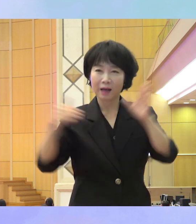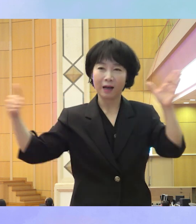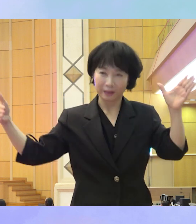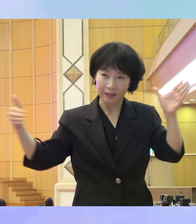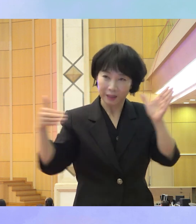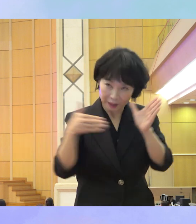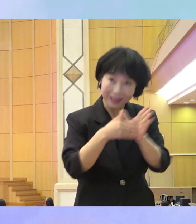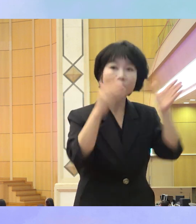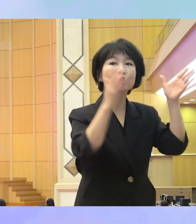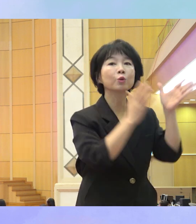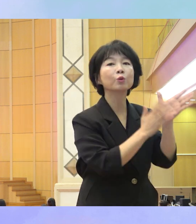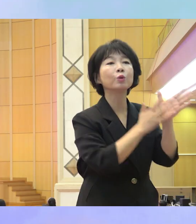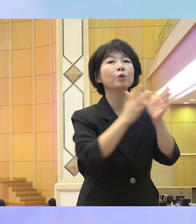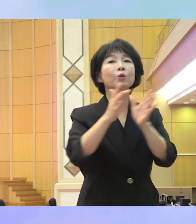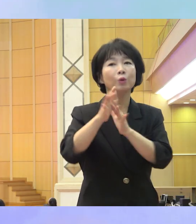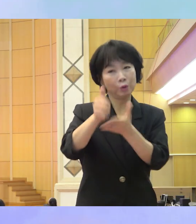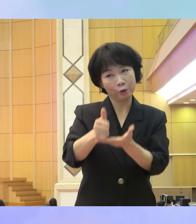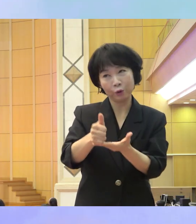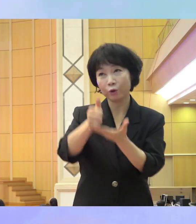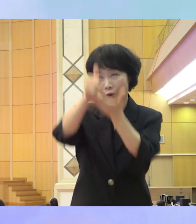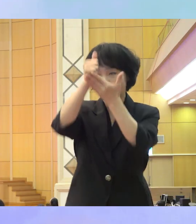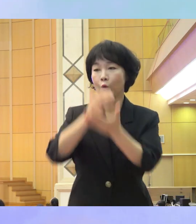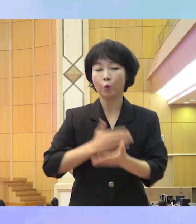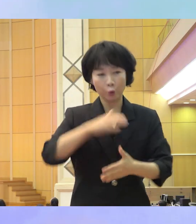때까지 예수는